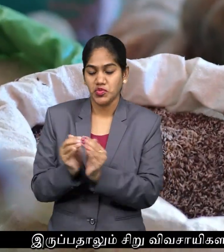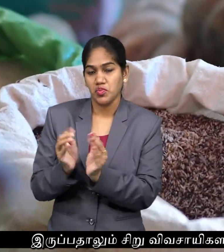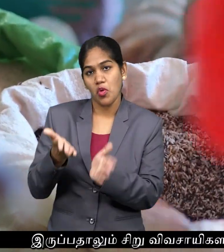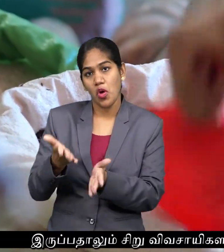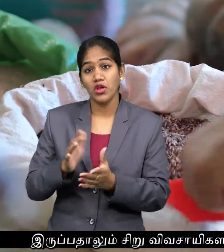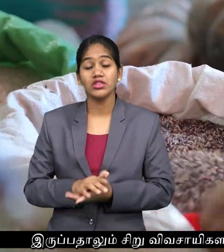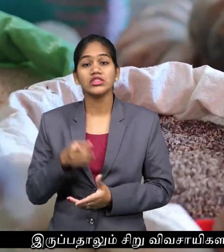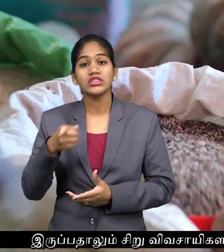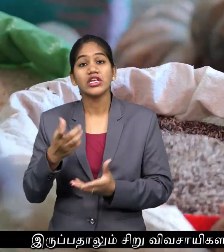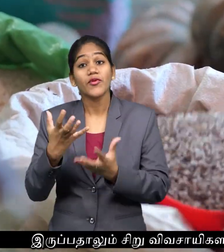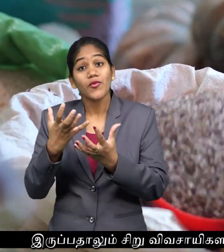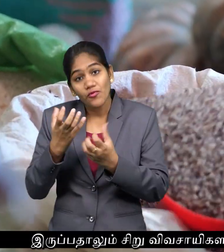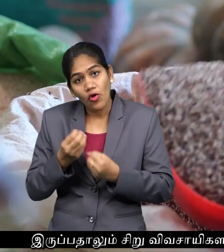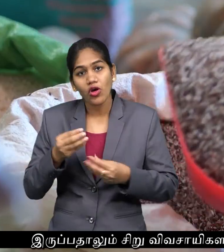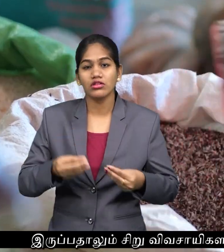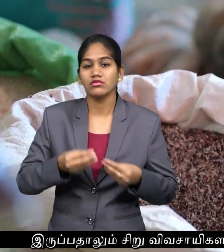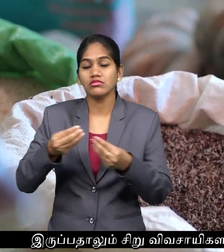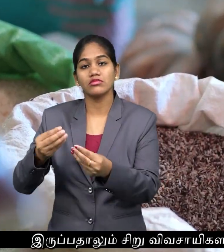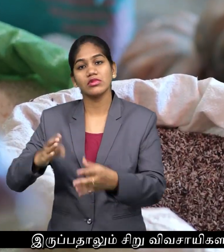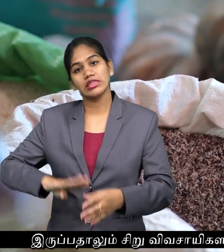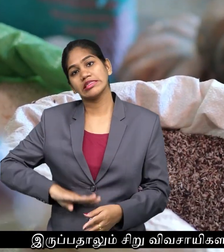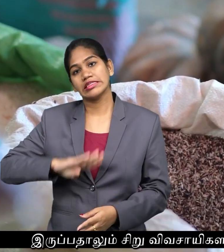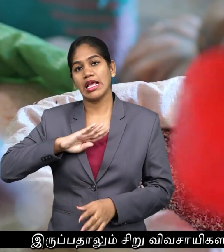மிச்சப்படுத்த முடியவில்லை.